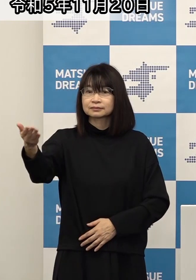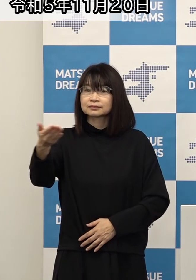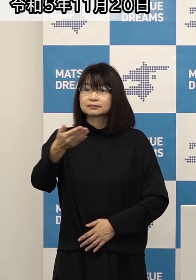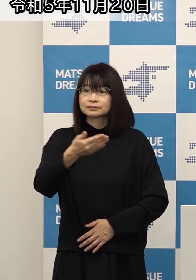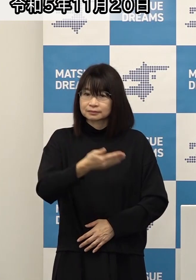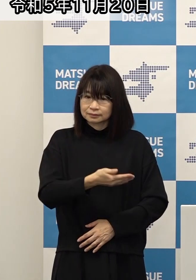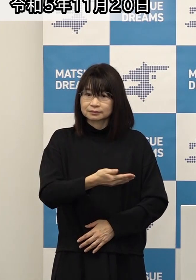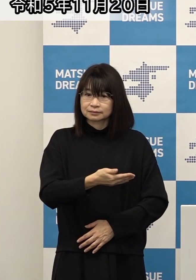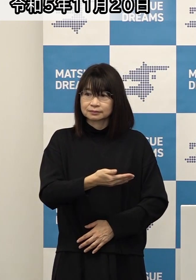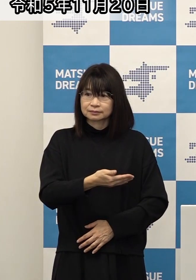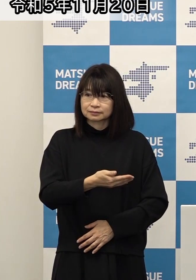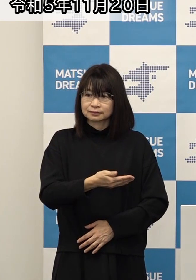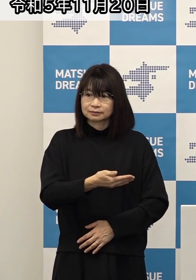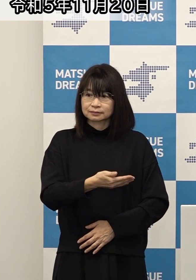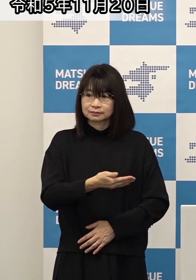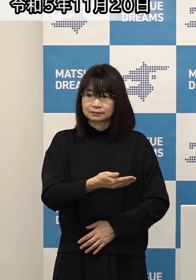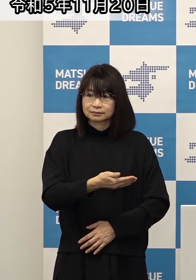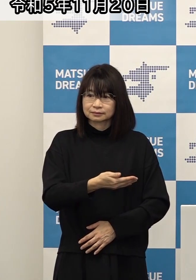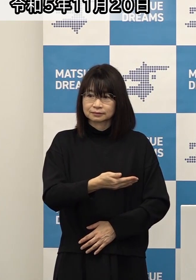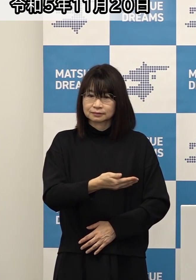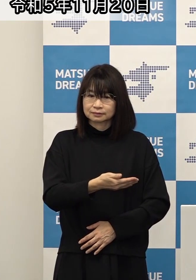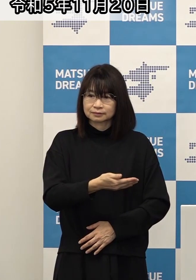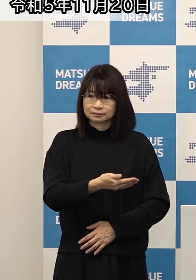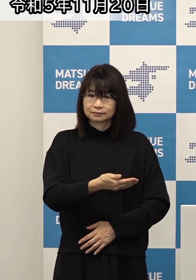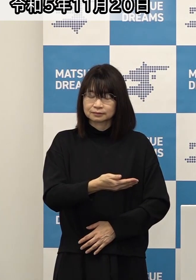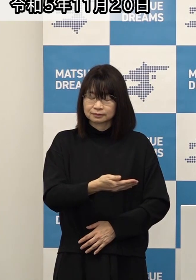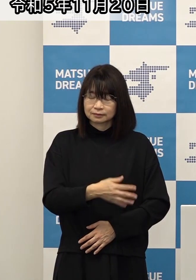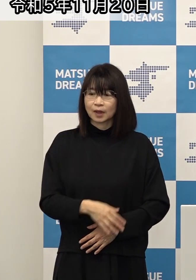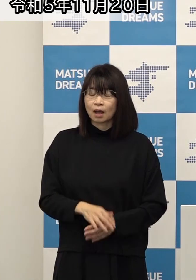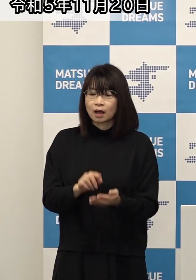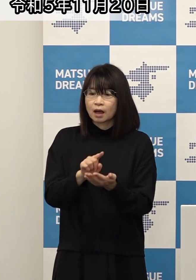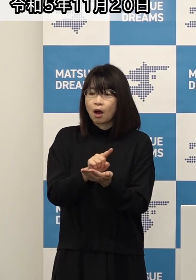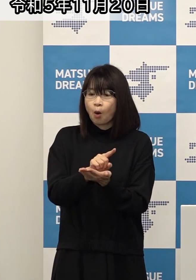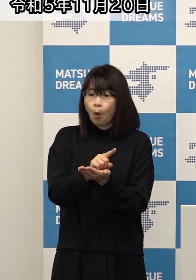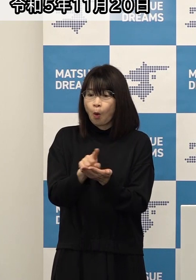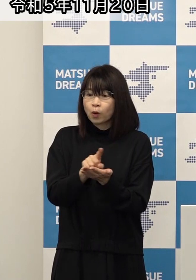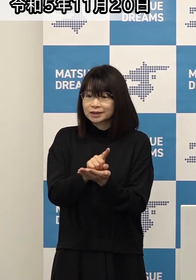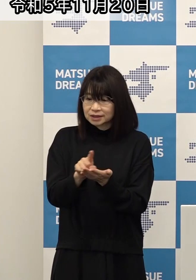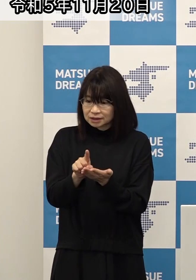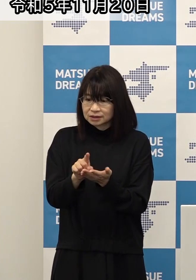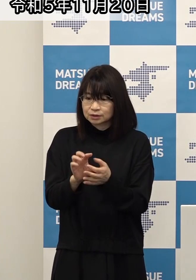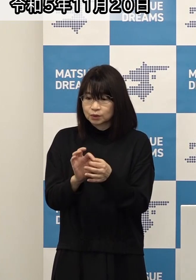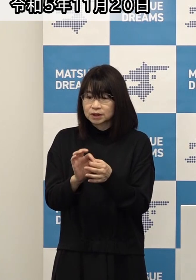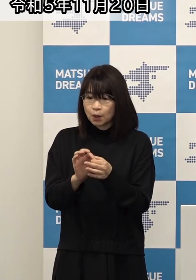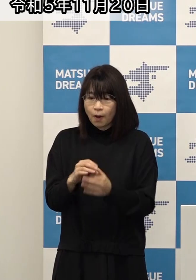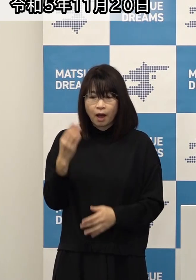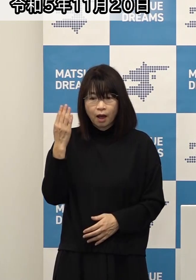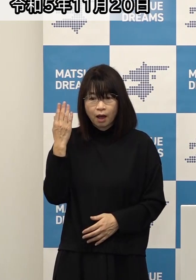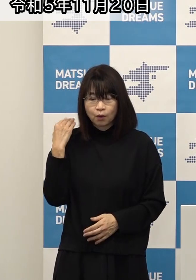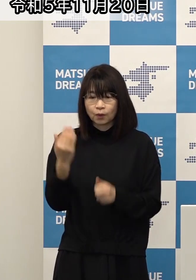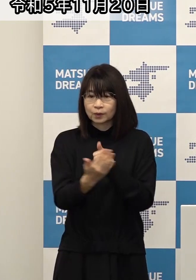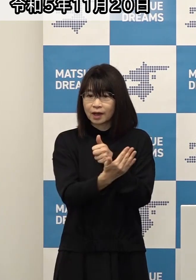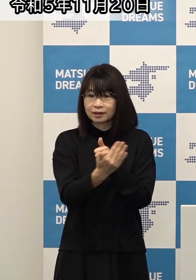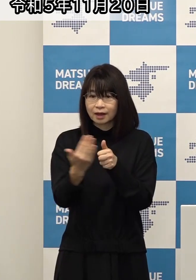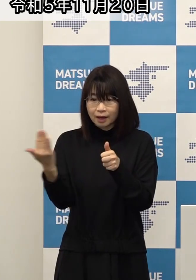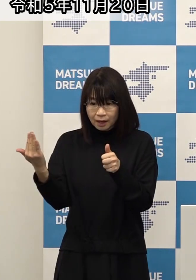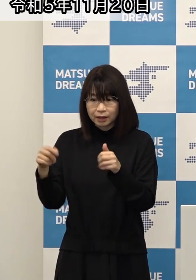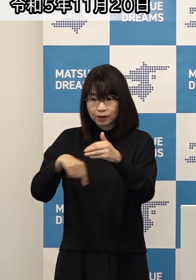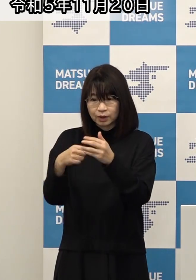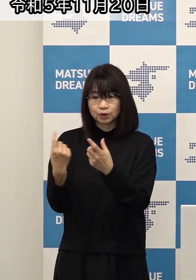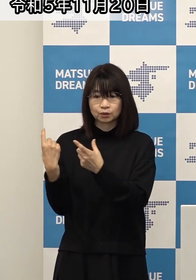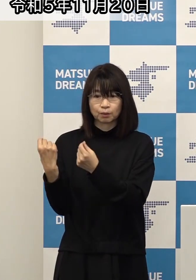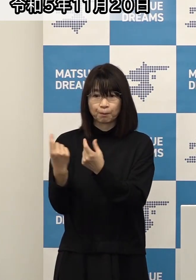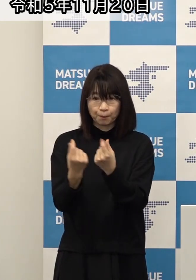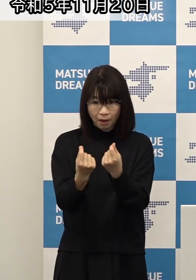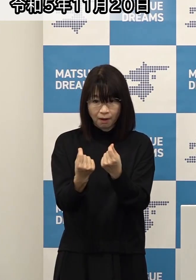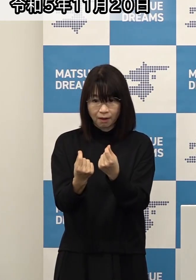お示し していただいている方針としては、夏に合同で記者会見やった時と同じということですか。 はい、何も